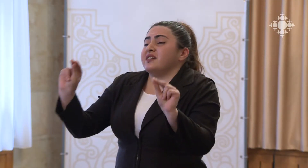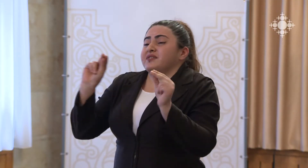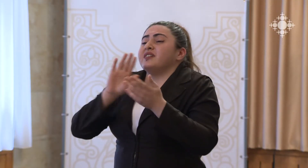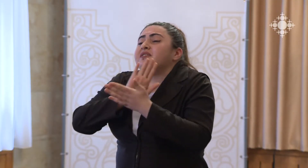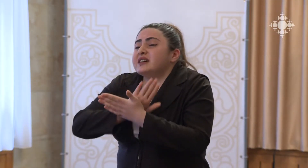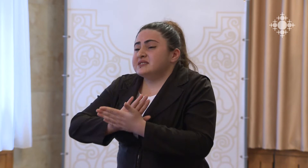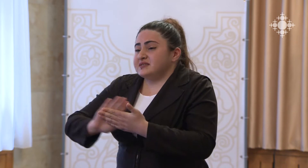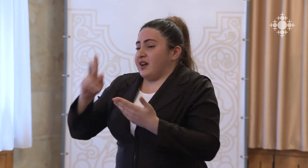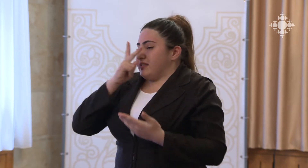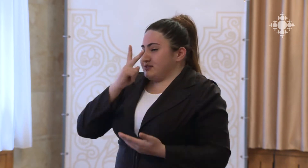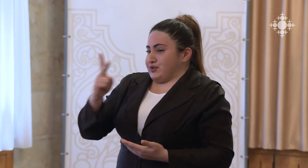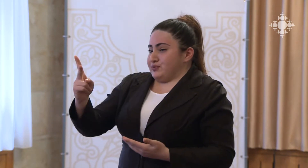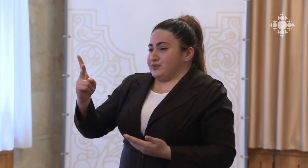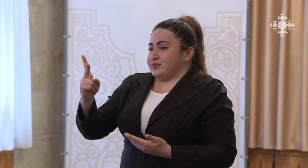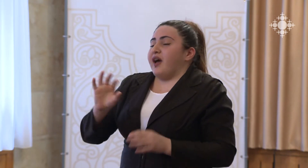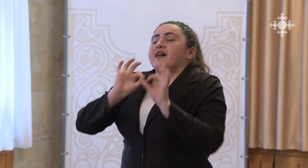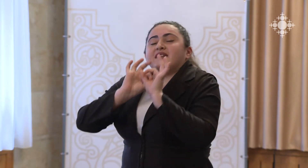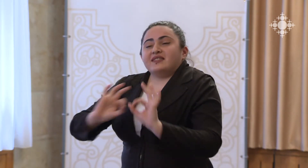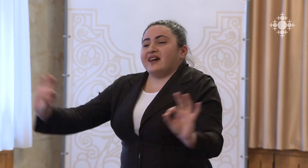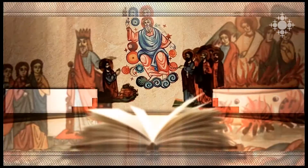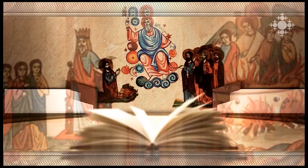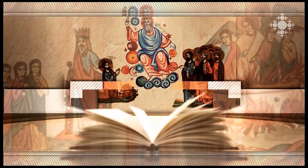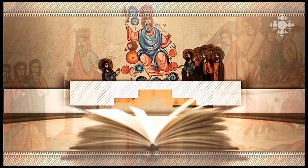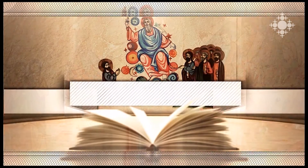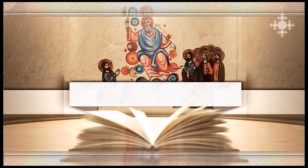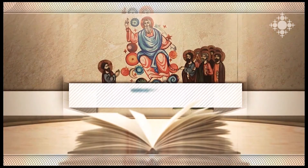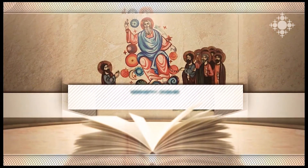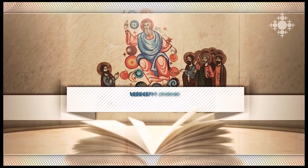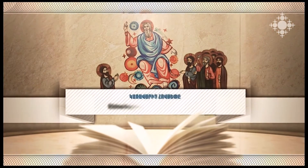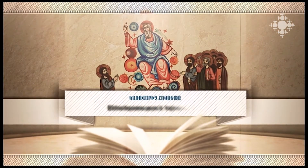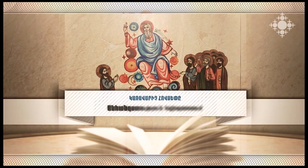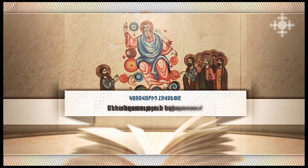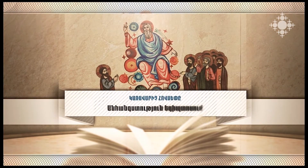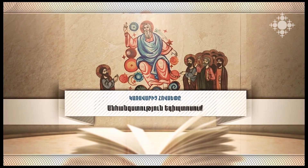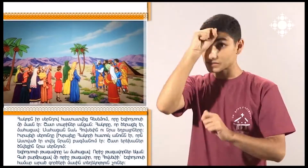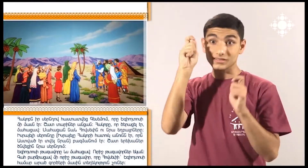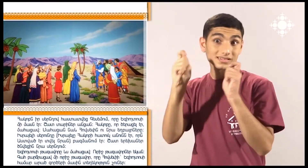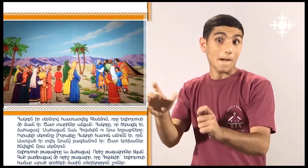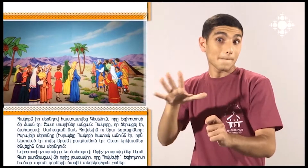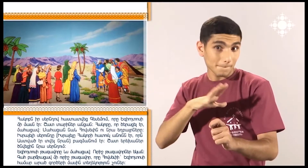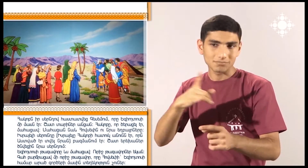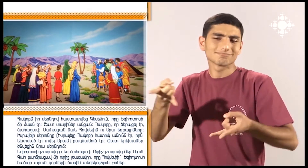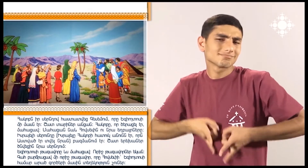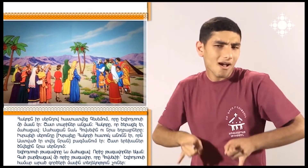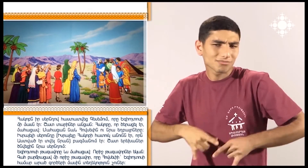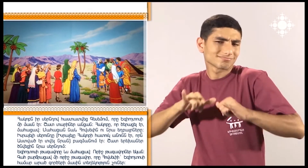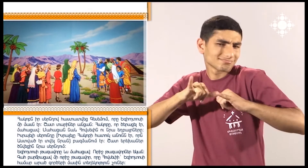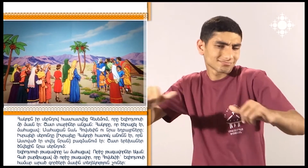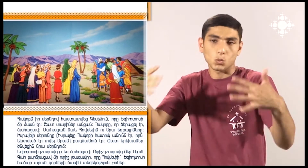մեծ խանդավառությամբ մասնակցել է նկարահանման աշխատանքներին ու այդ ընթացքում ծանոթացել գրեթե 100 Աստվածաշնչյան պատմությունների։ Ասում է,